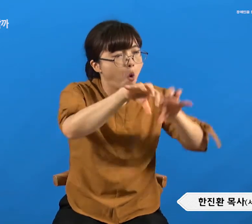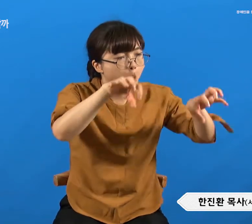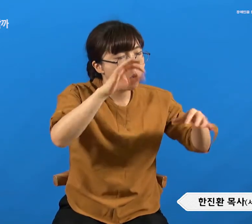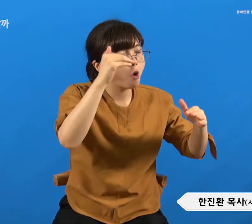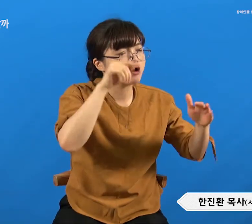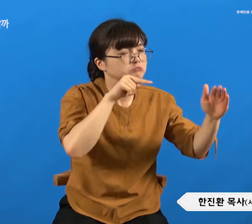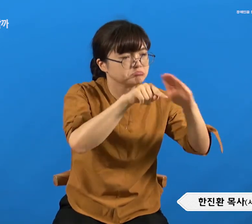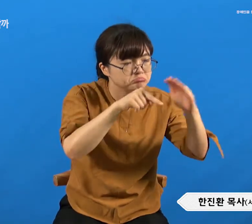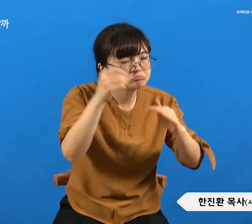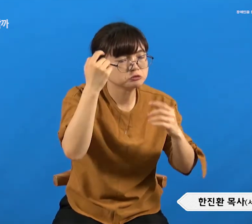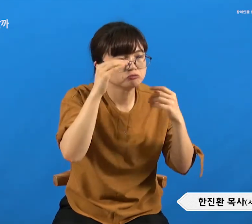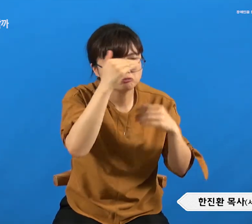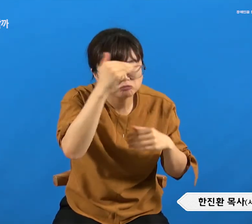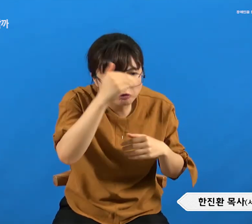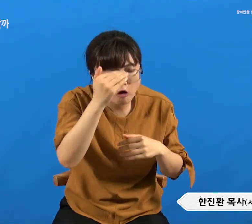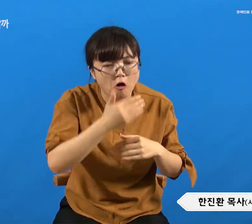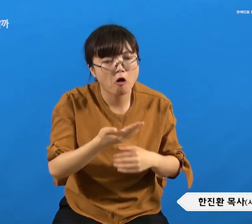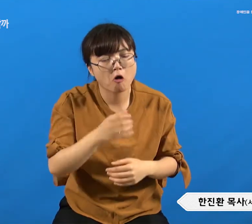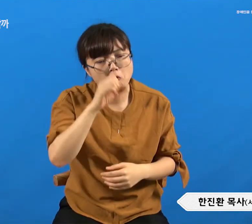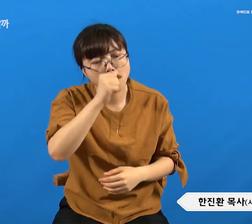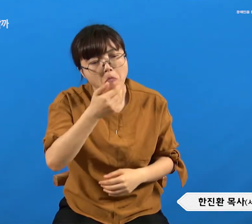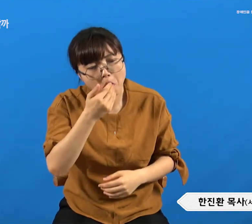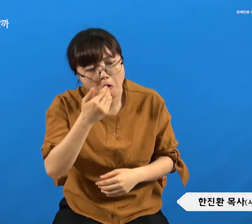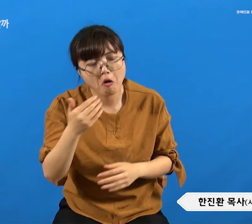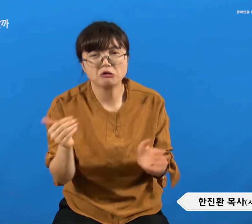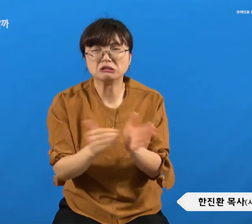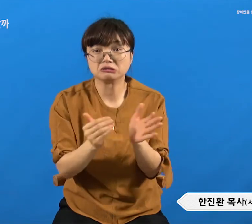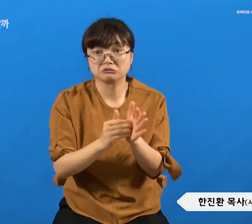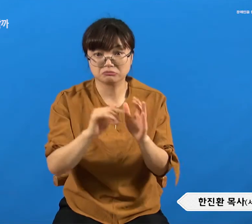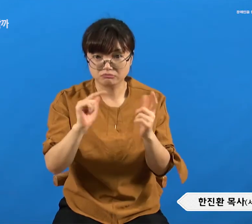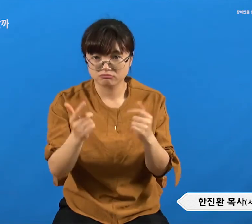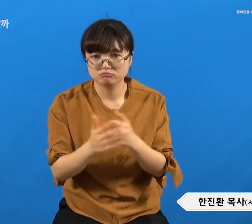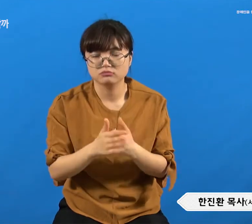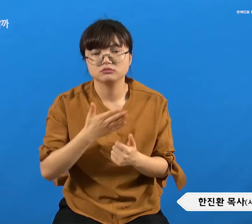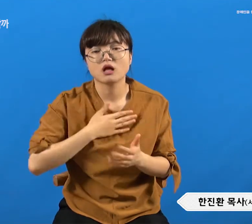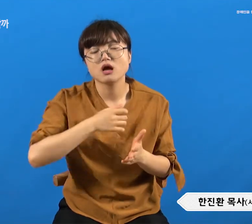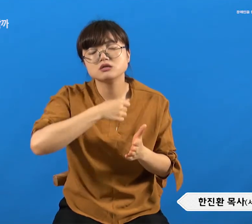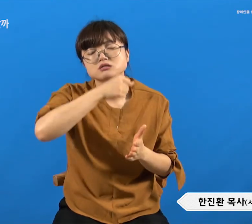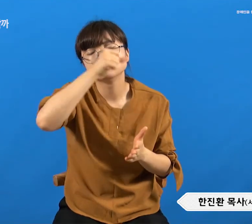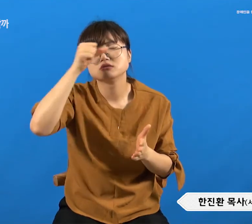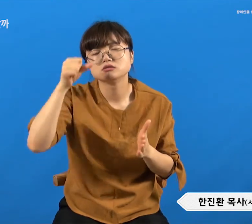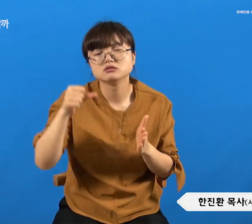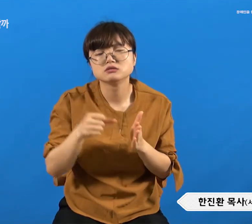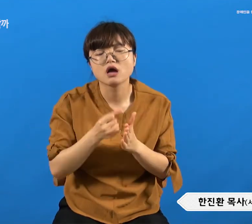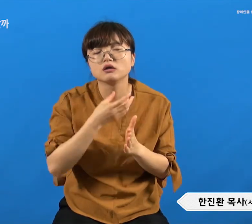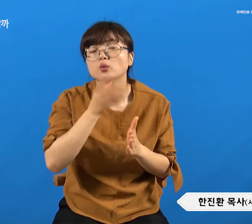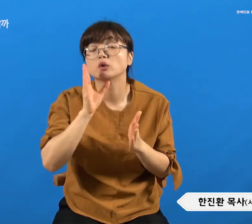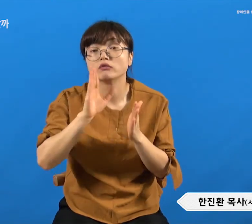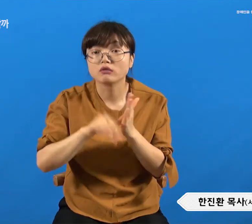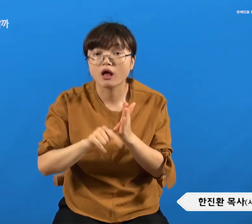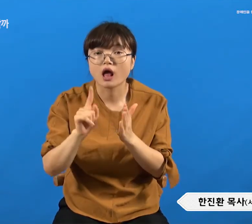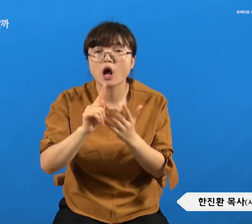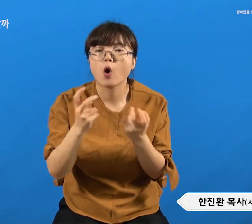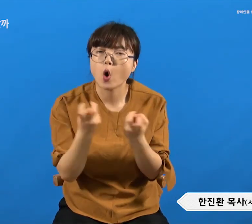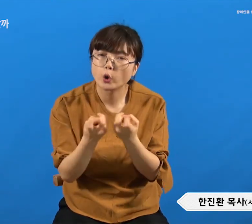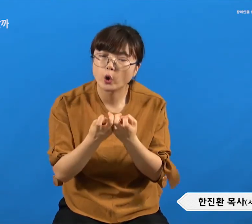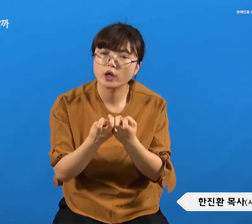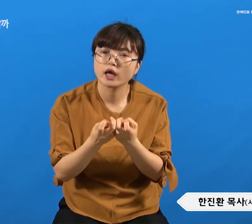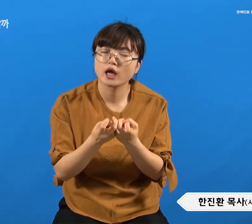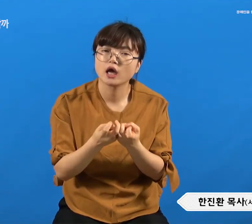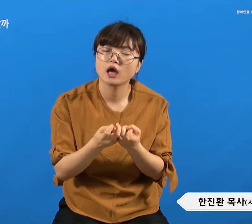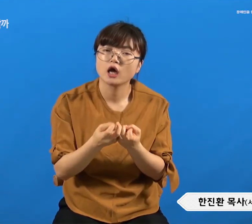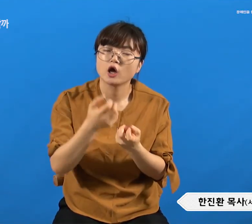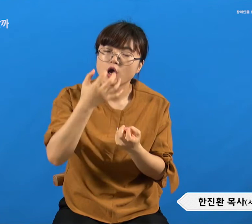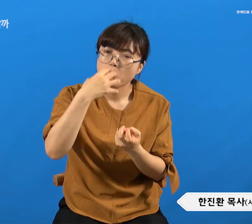10가지 음식 먹어보고 하는 그런 단편적인 것보다도 내 인생의 후반전을 어떻게 의미